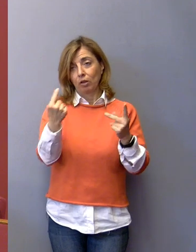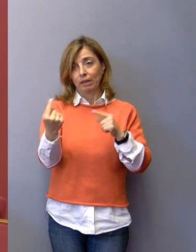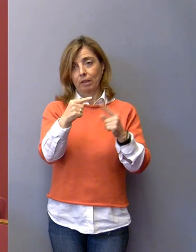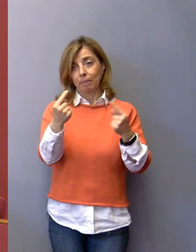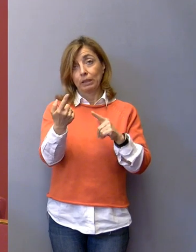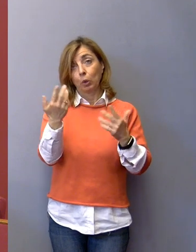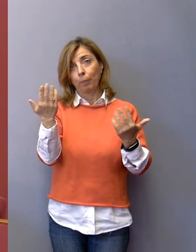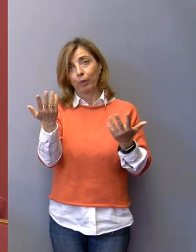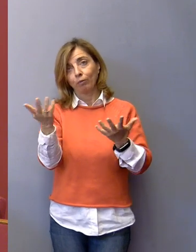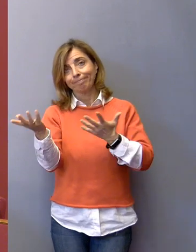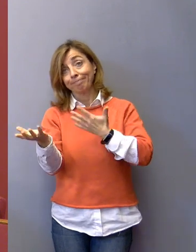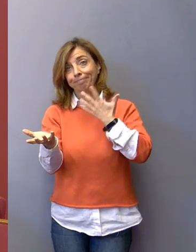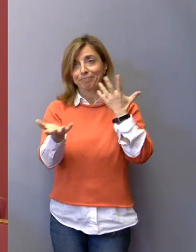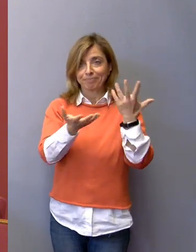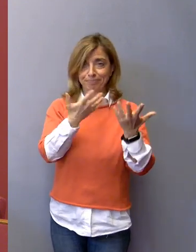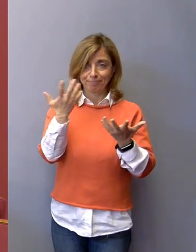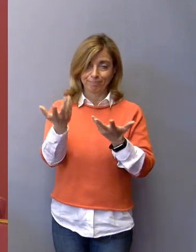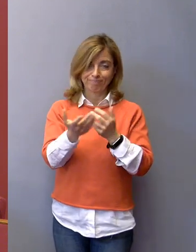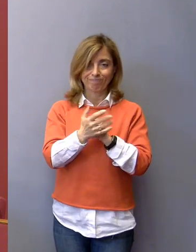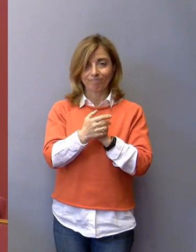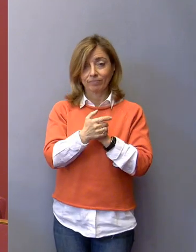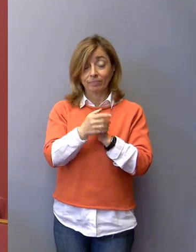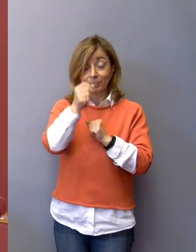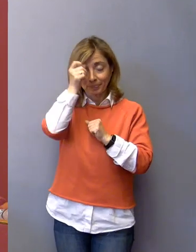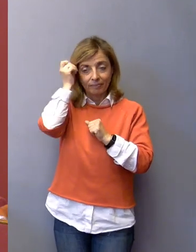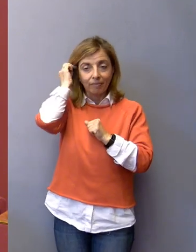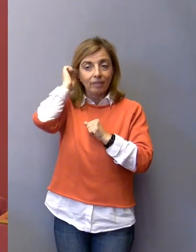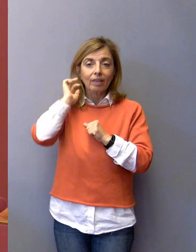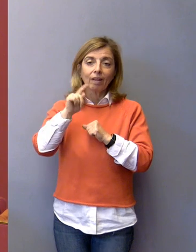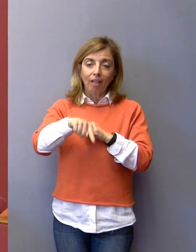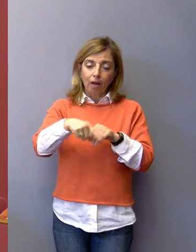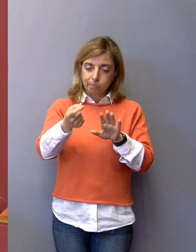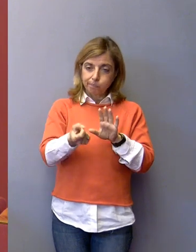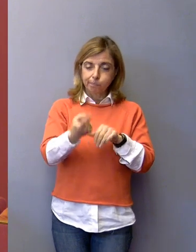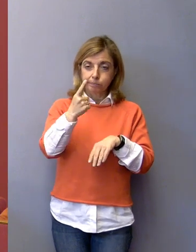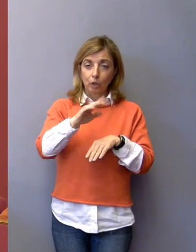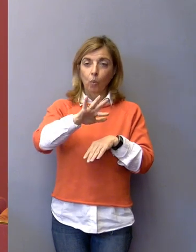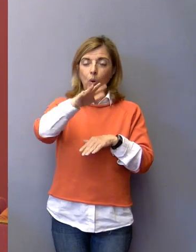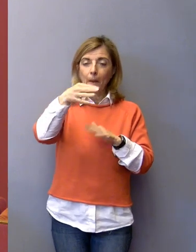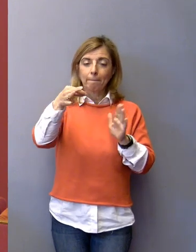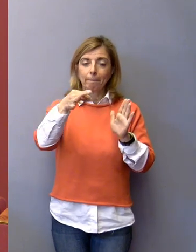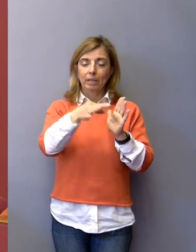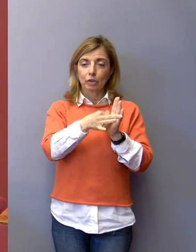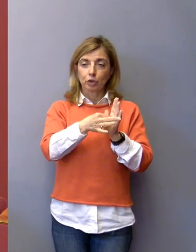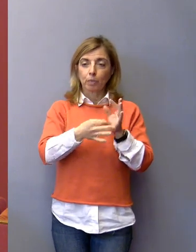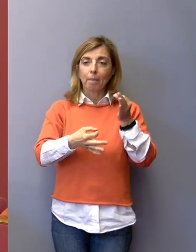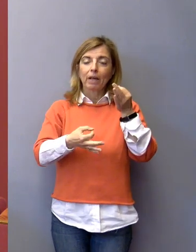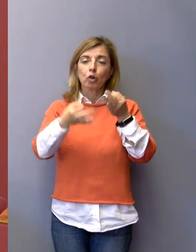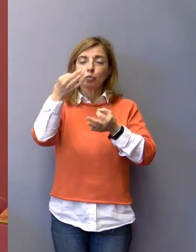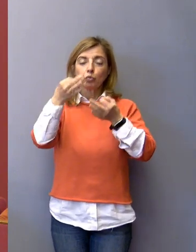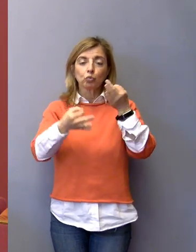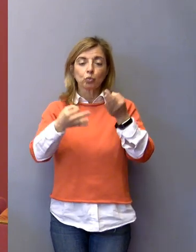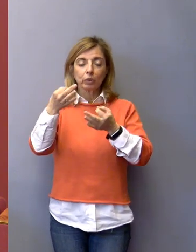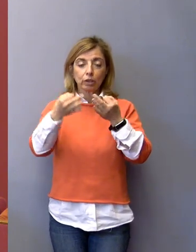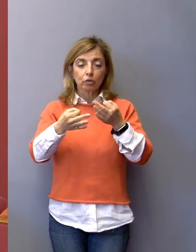non utilizzare un altro termine e oggi emerge un nuovo principio per il giudizio degli atti del presidente dei colleghi che